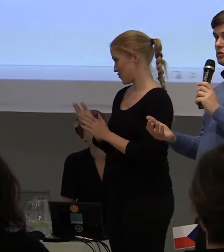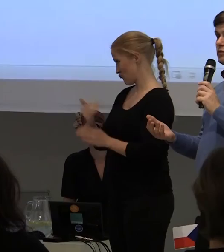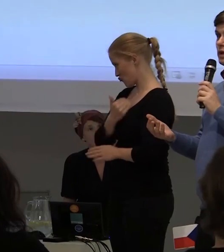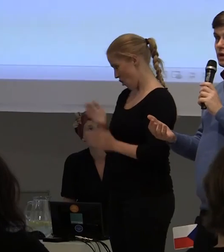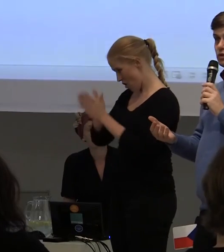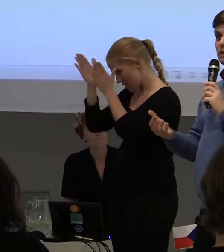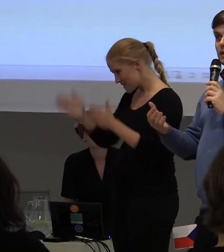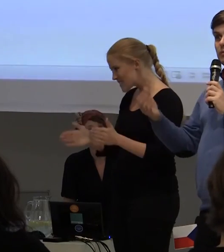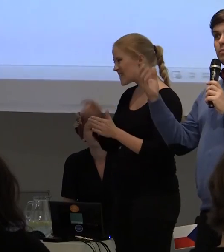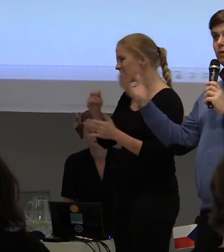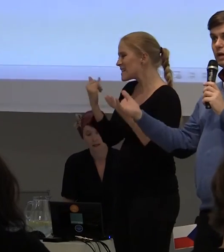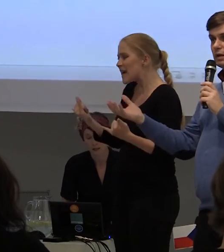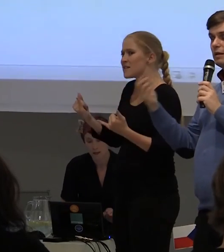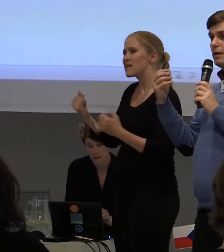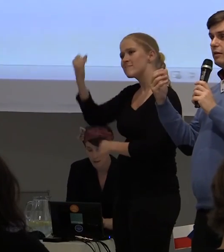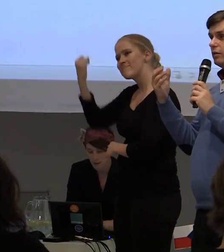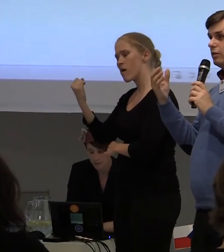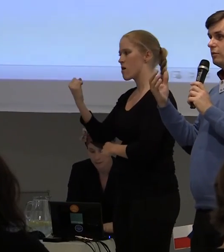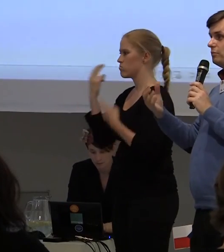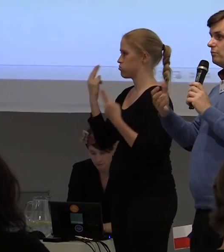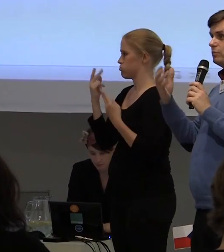co se řeší, jsou vyhlášky, které dají